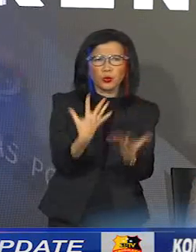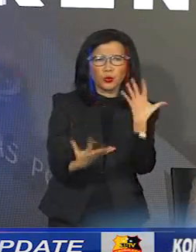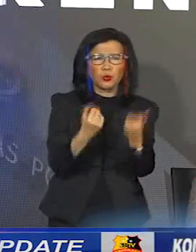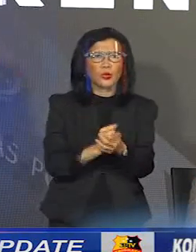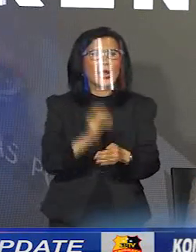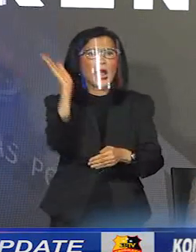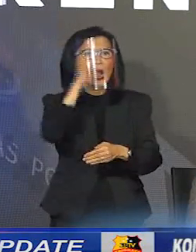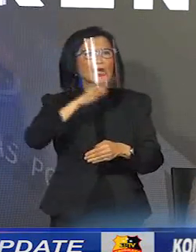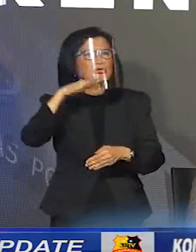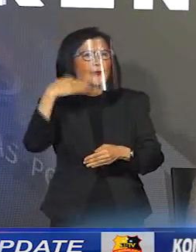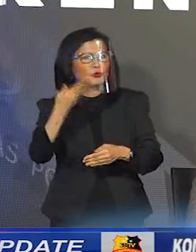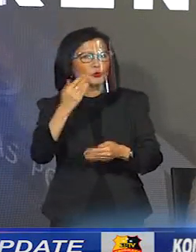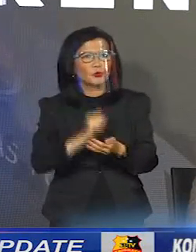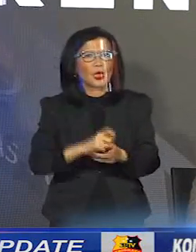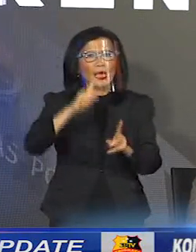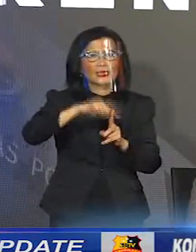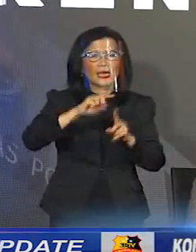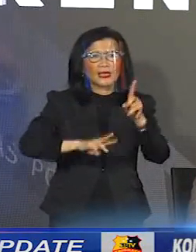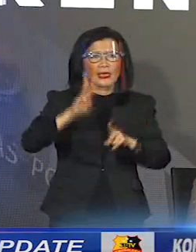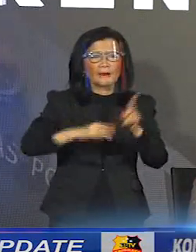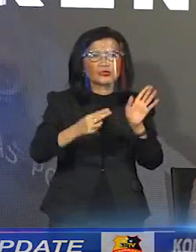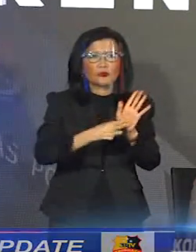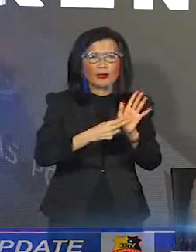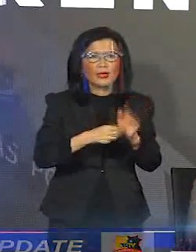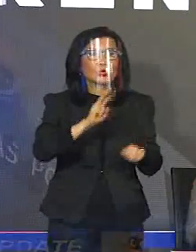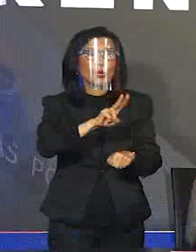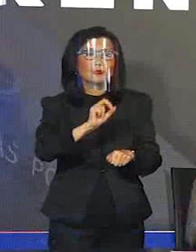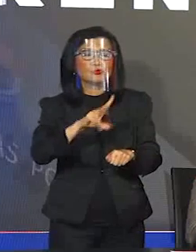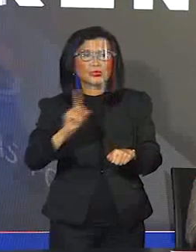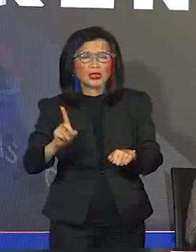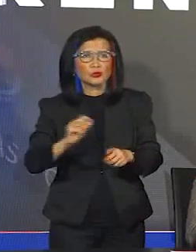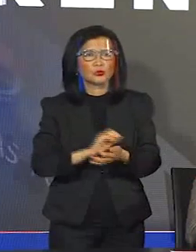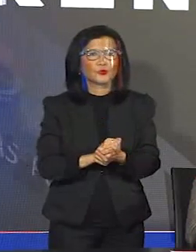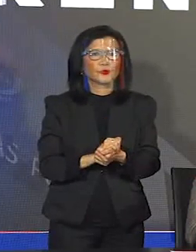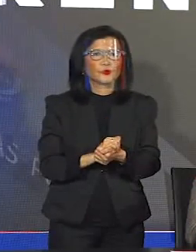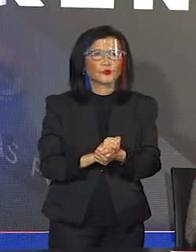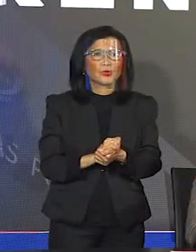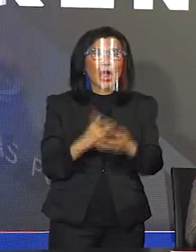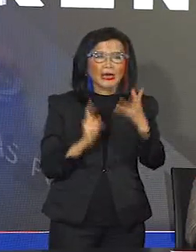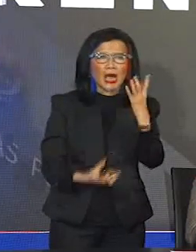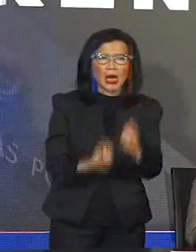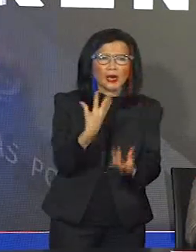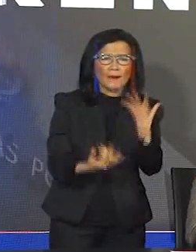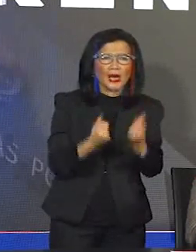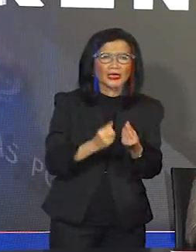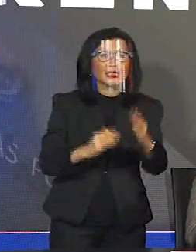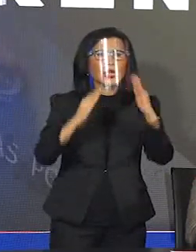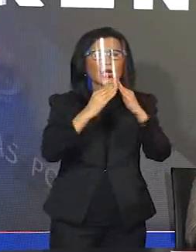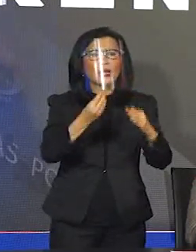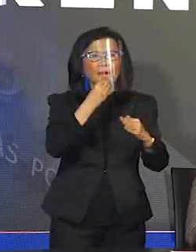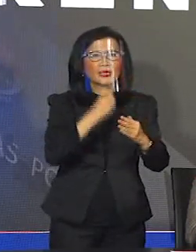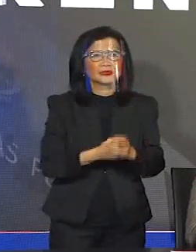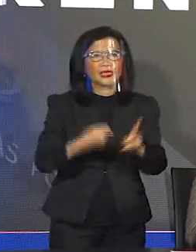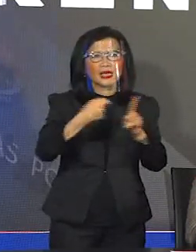Kejadian di hari Sabtu 13 November 2021 terjadi kebakaran di restoran